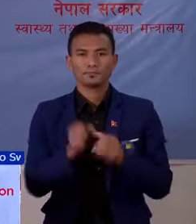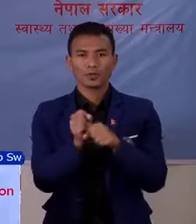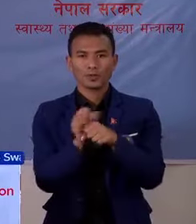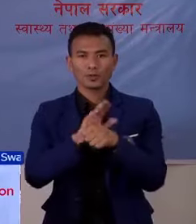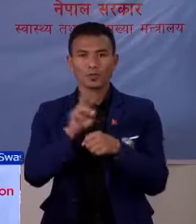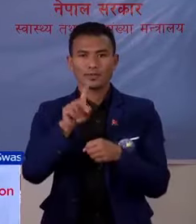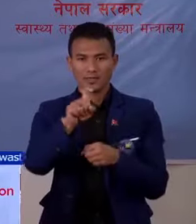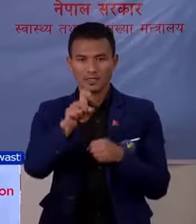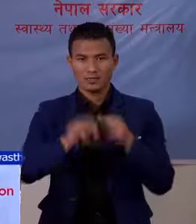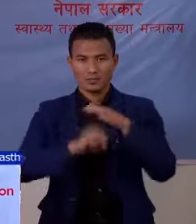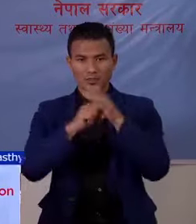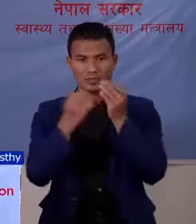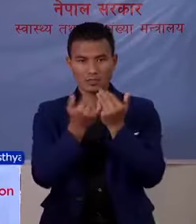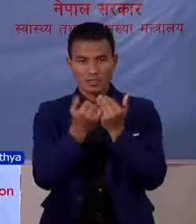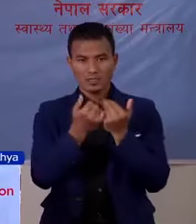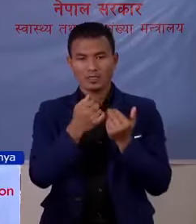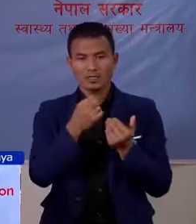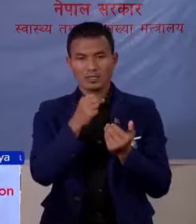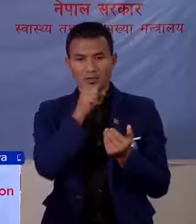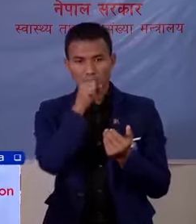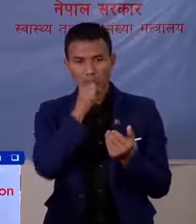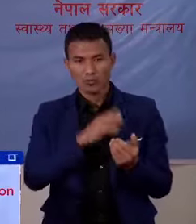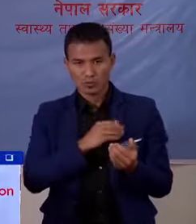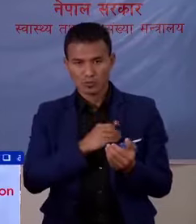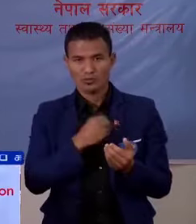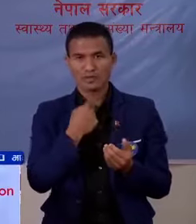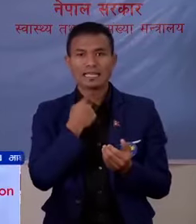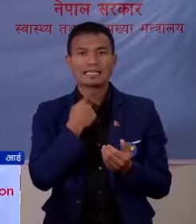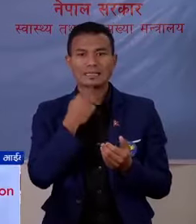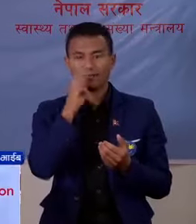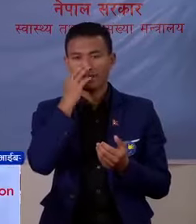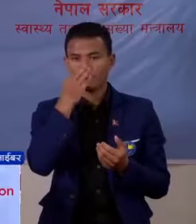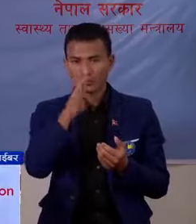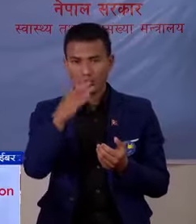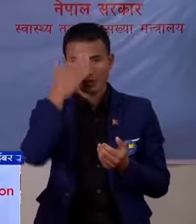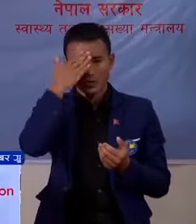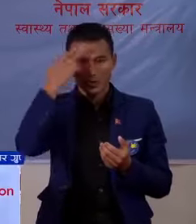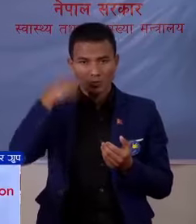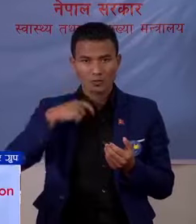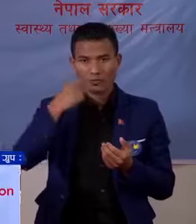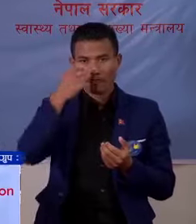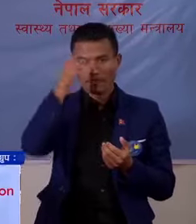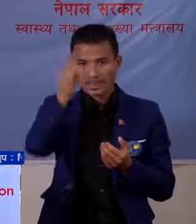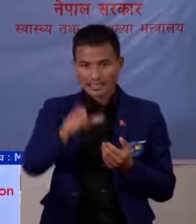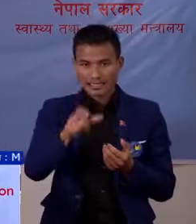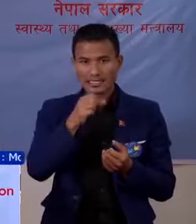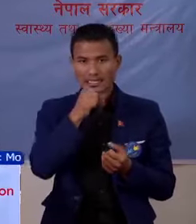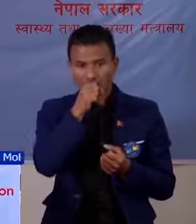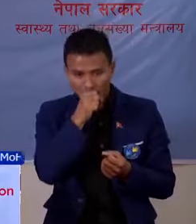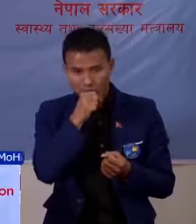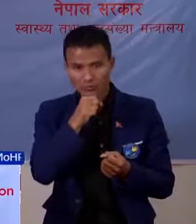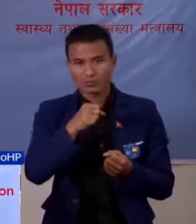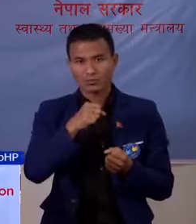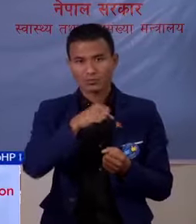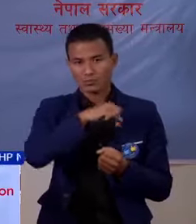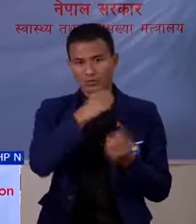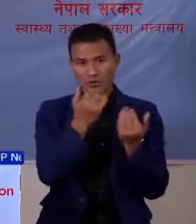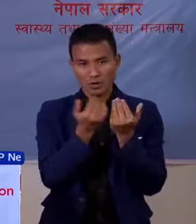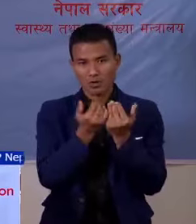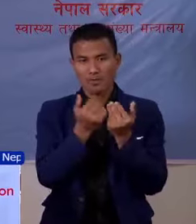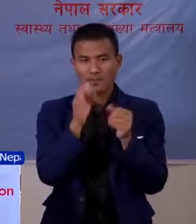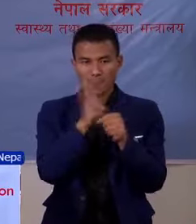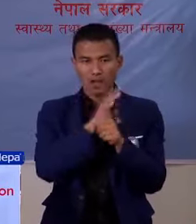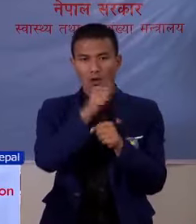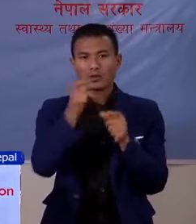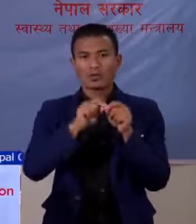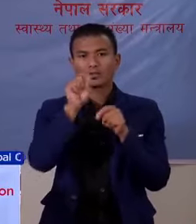कोरोना भाइरस मुख्यतया फोक्सो र घाँटीमा रहन्छ। रोग लागेको व्यक्तिले हाच्छु अथवा खोक्दा यो रोग